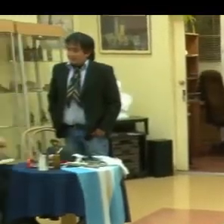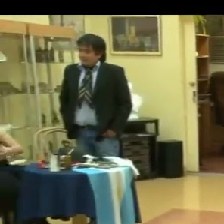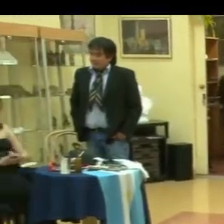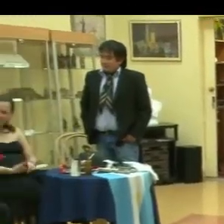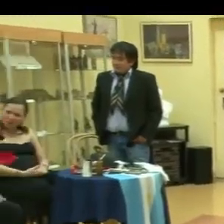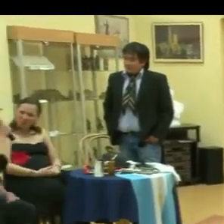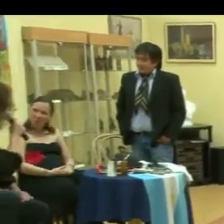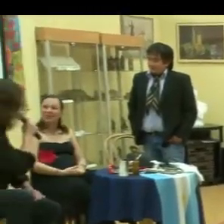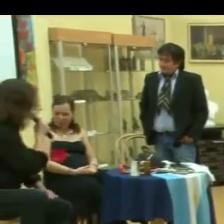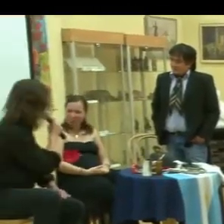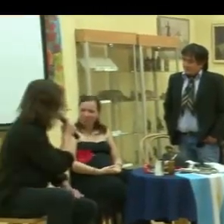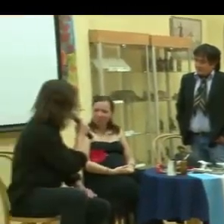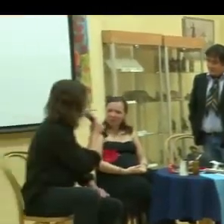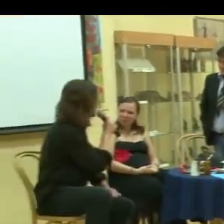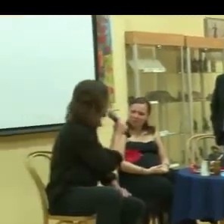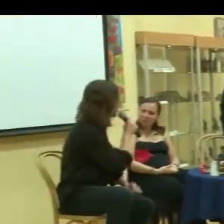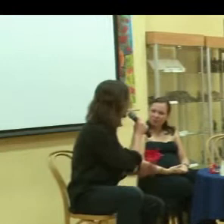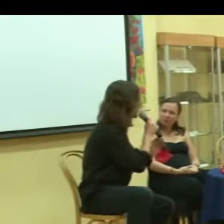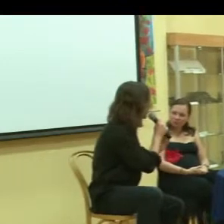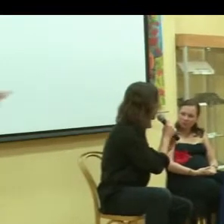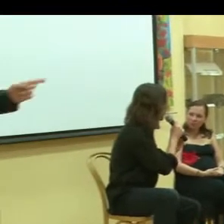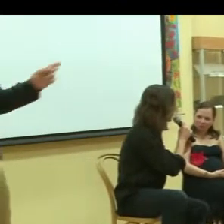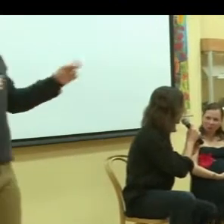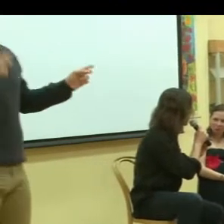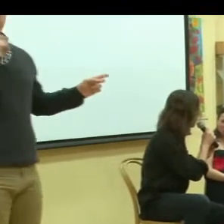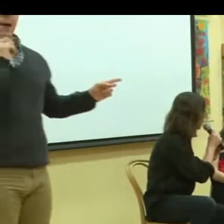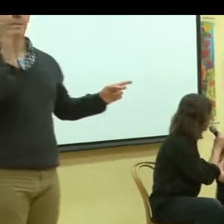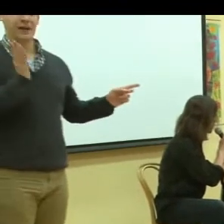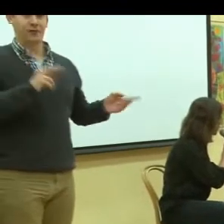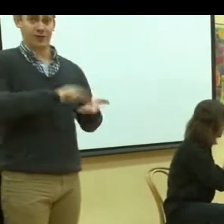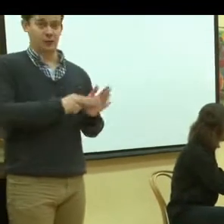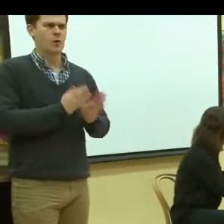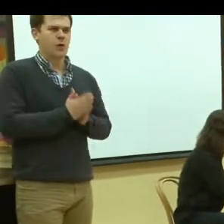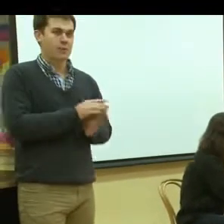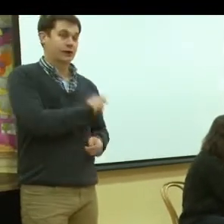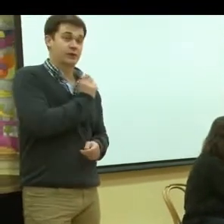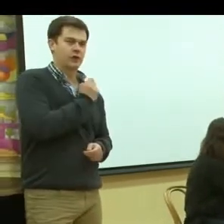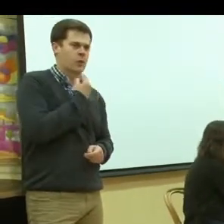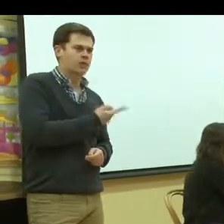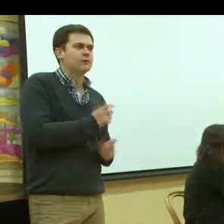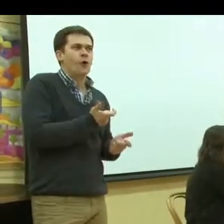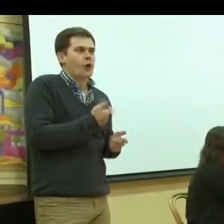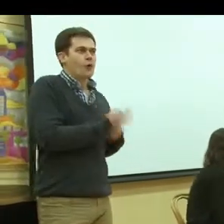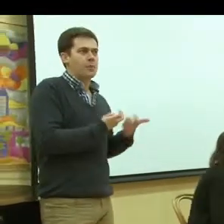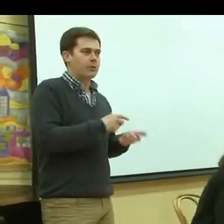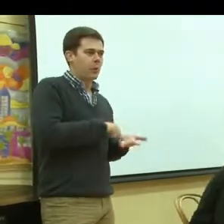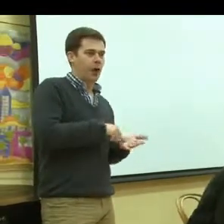na potrzebę chwili ja sobie pozwoliłem od razu i Sylwia, mam do ciebie prośbę, jak Christian będzie znowu tańczył, to mów co robi. Dobra?